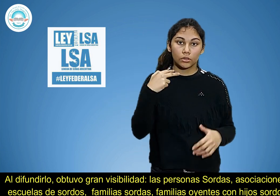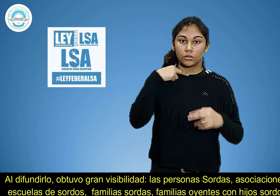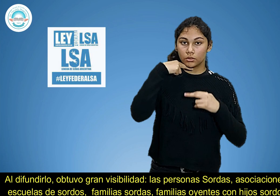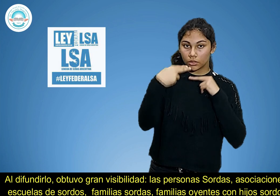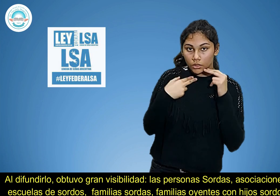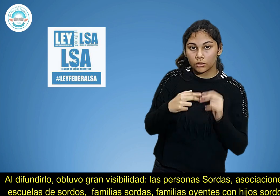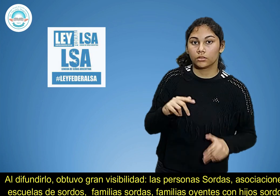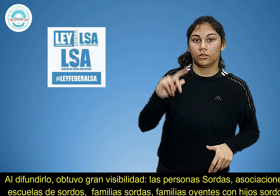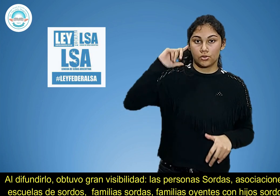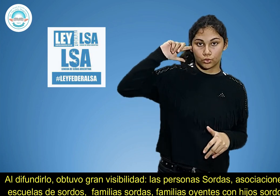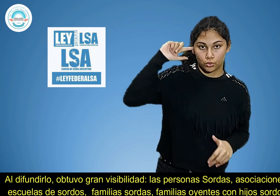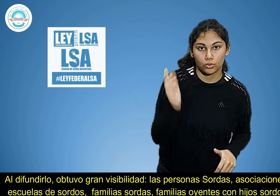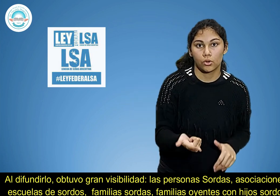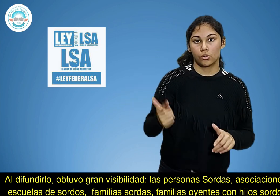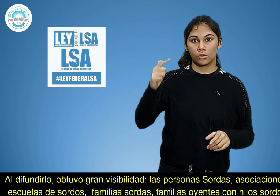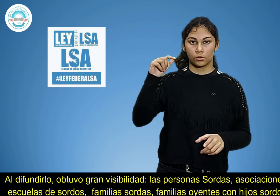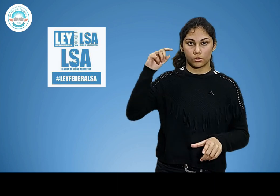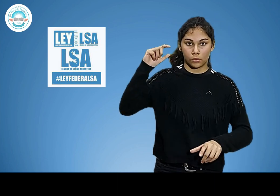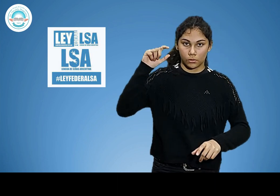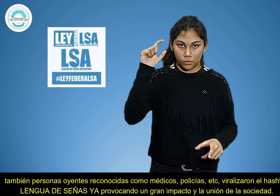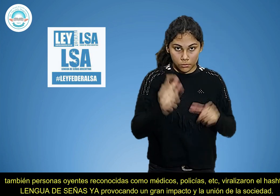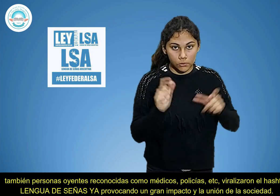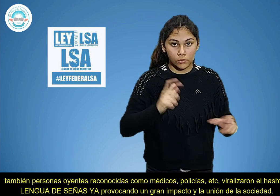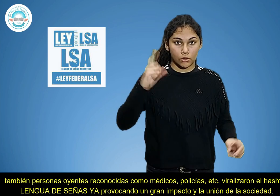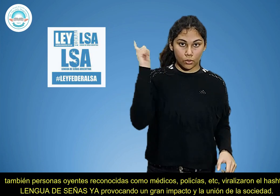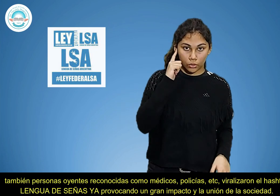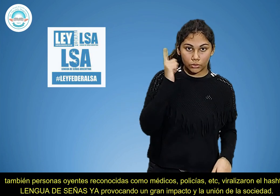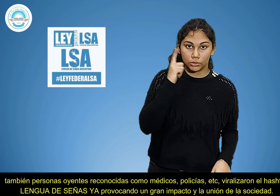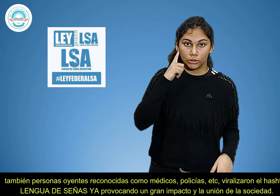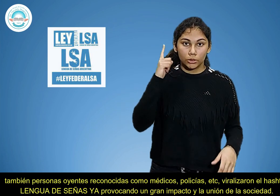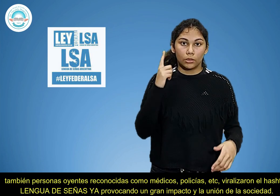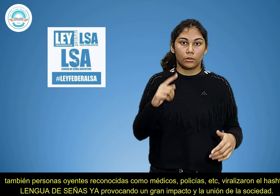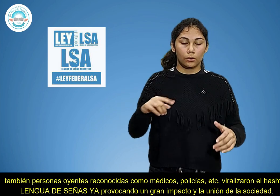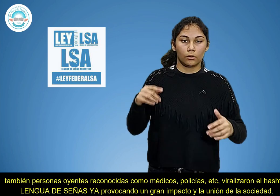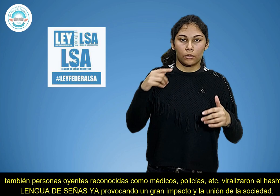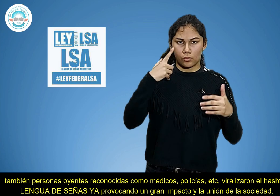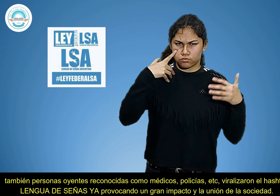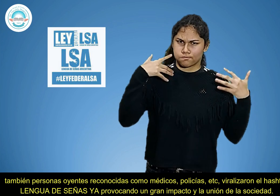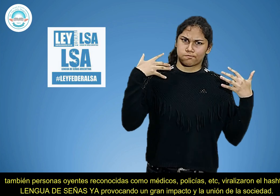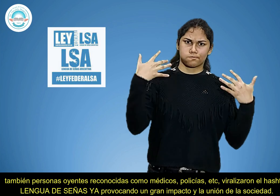familias oyentes con hijos sordos, también personas oyentes, reconocidas,